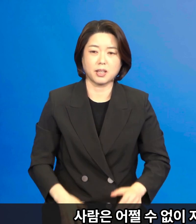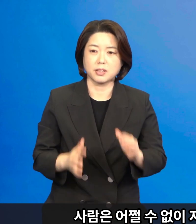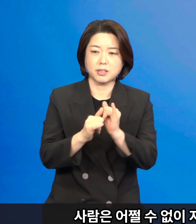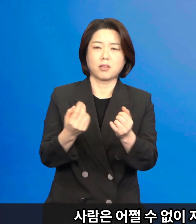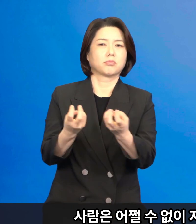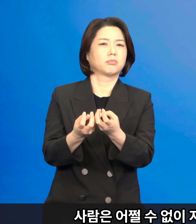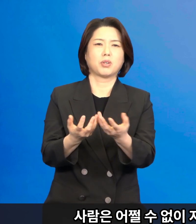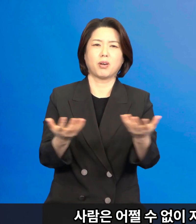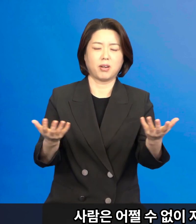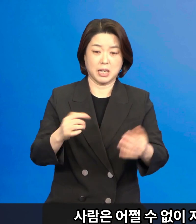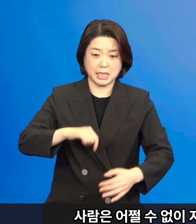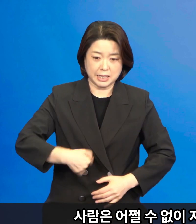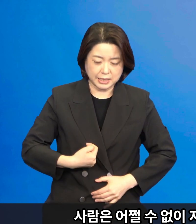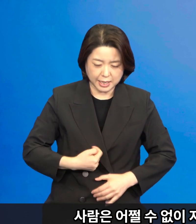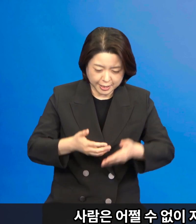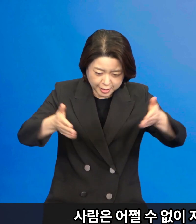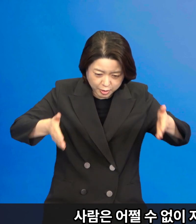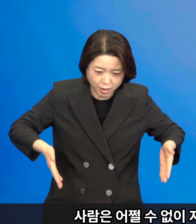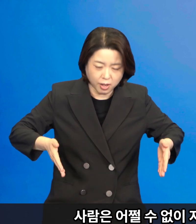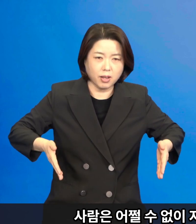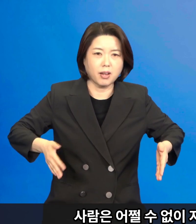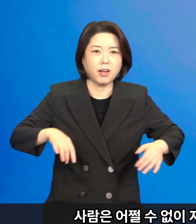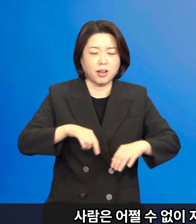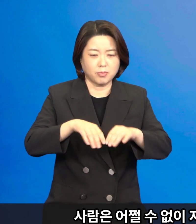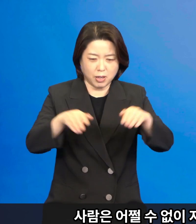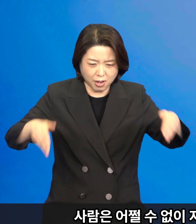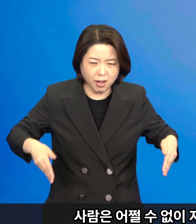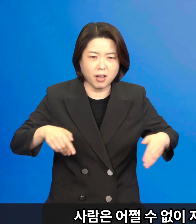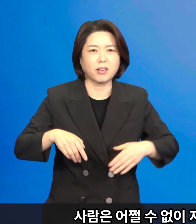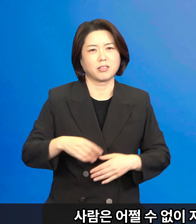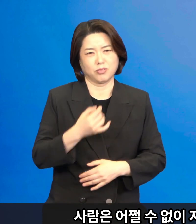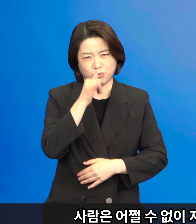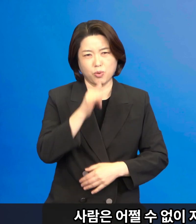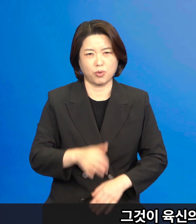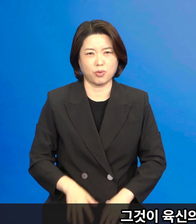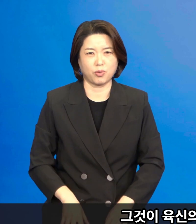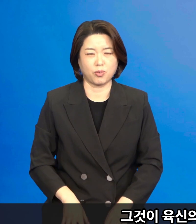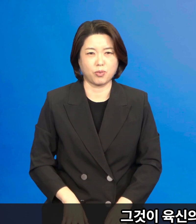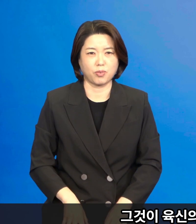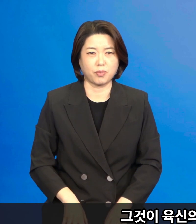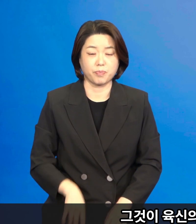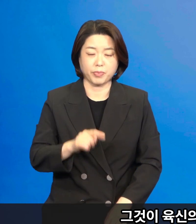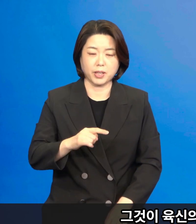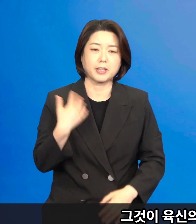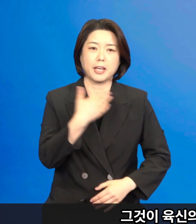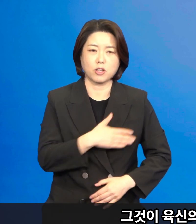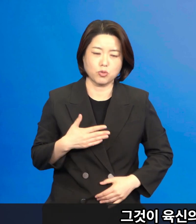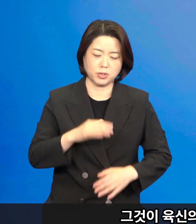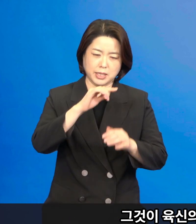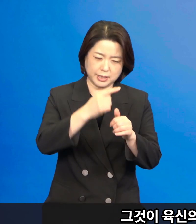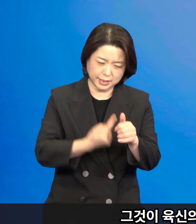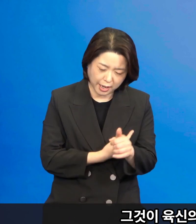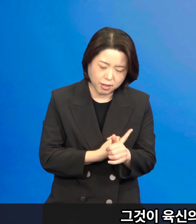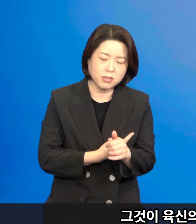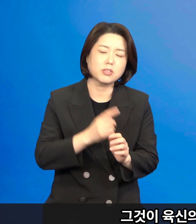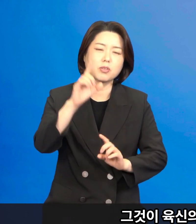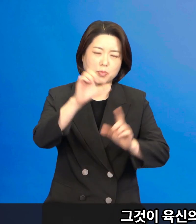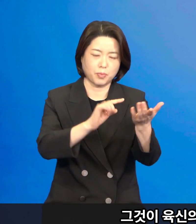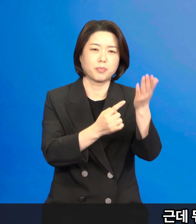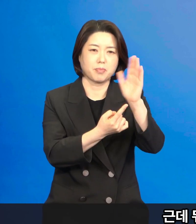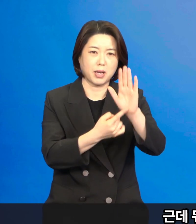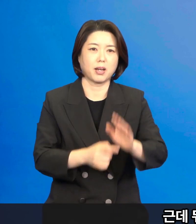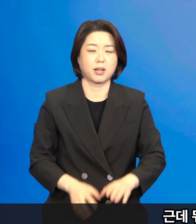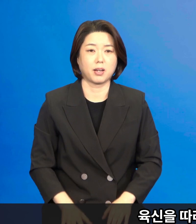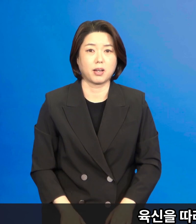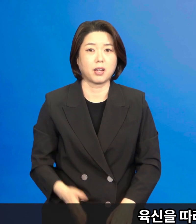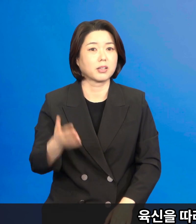없이 자기만 살려고 하는 경향이 있어요. 그것이 육신의 자연스러운 반응입니다.